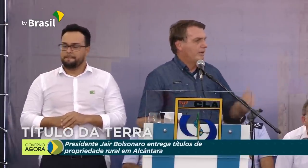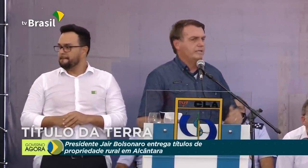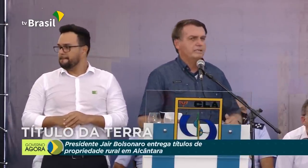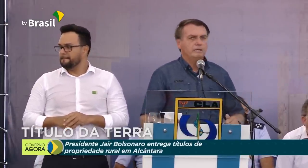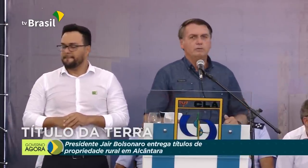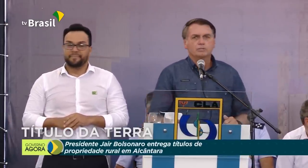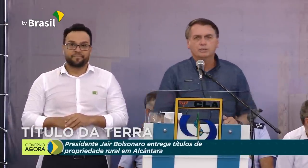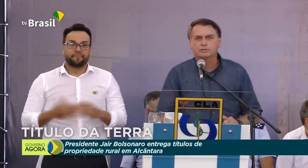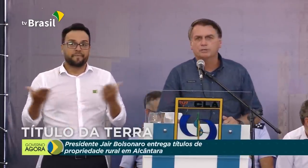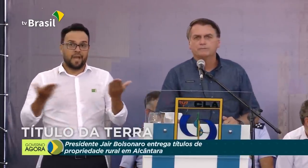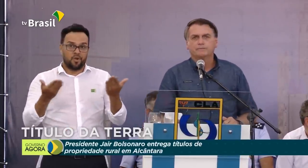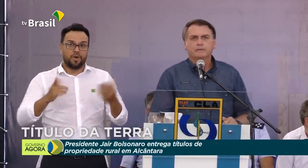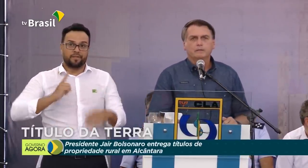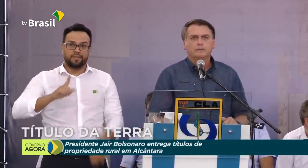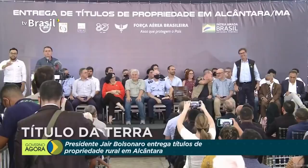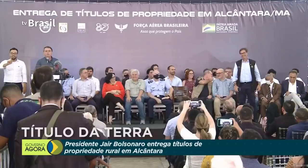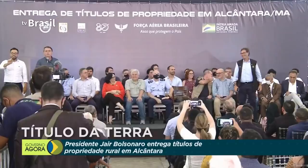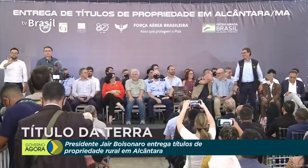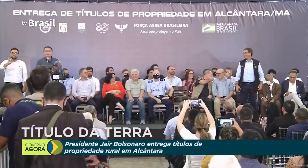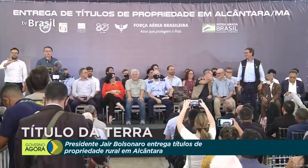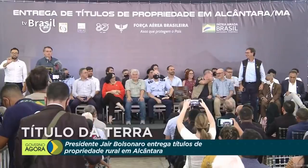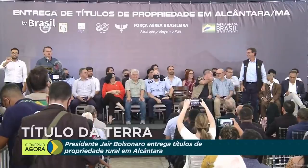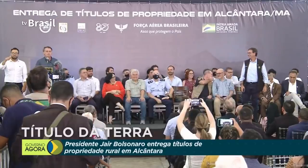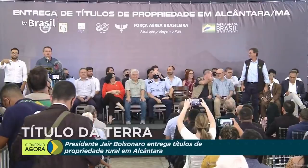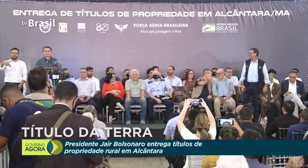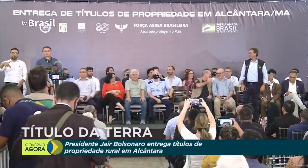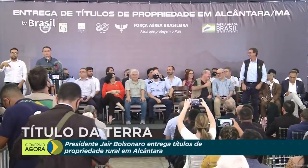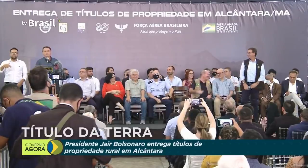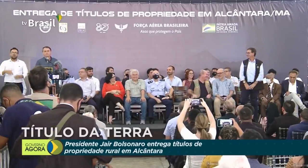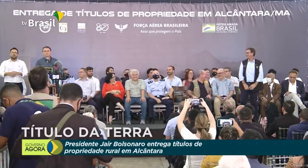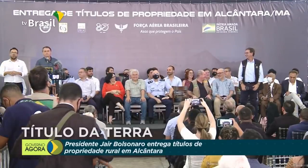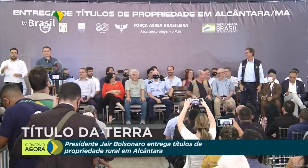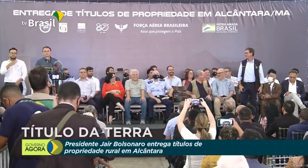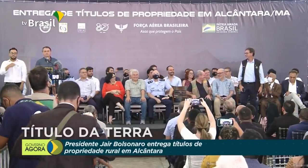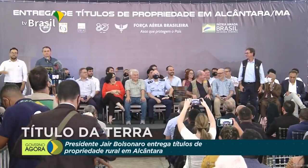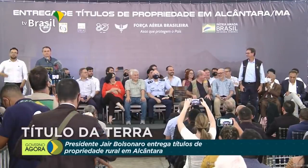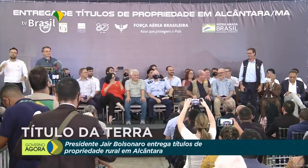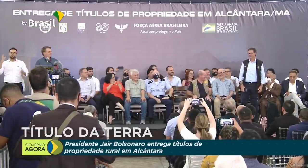Temos agora aqui o Gilson, o nosso ministro do Turismo.